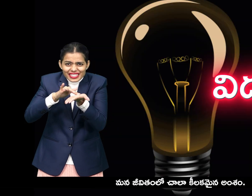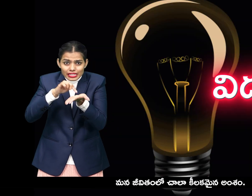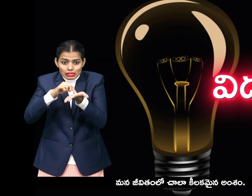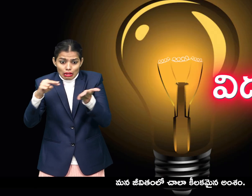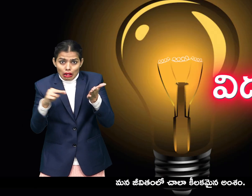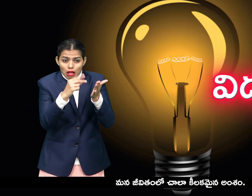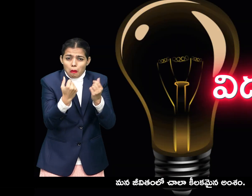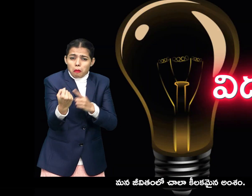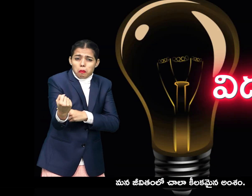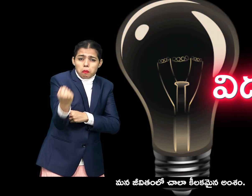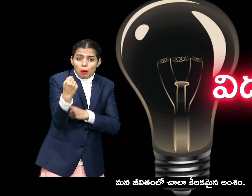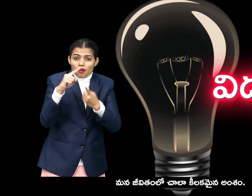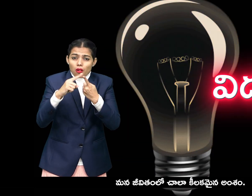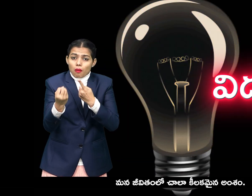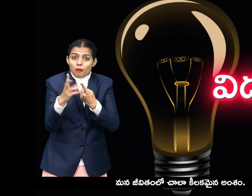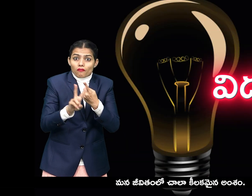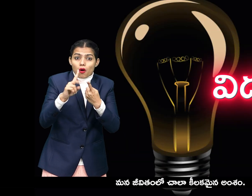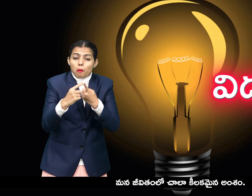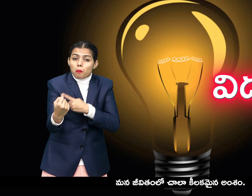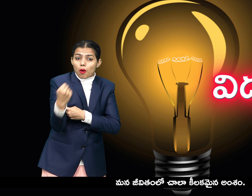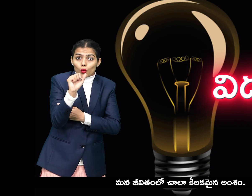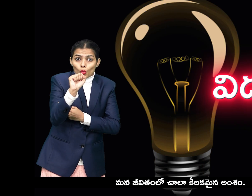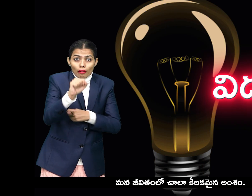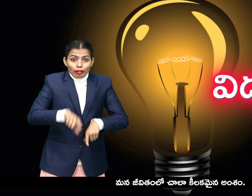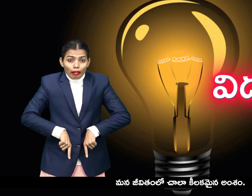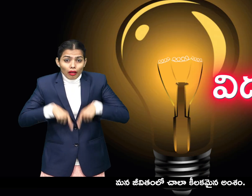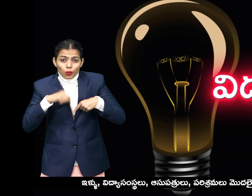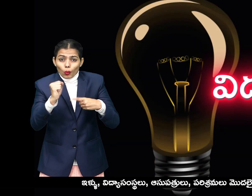అనేది మన జీవితంలో చాలా కీలకమైన అంశం.